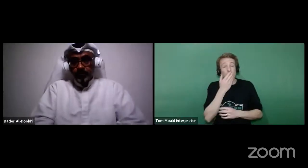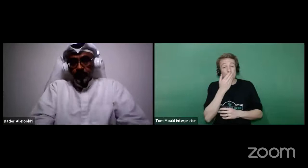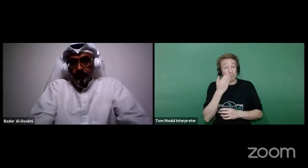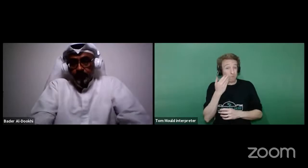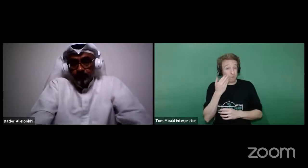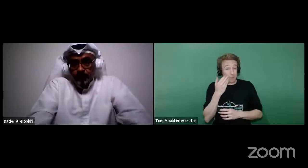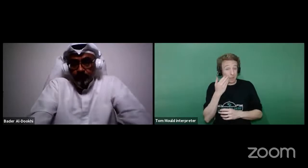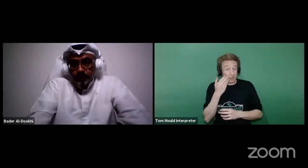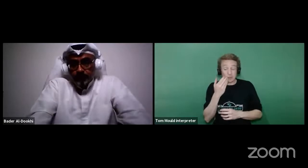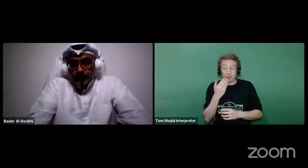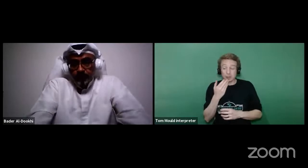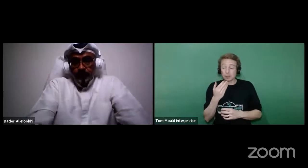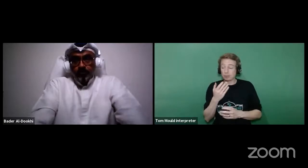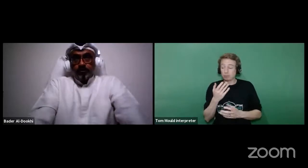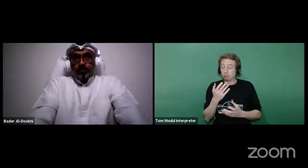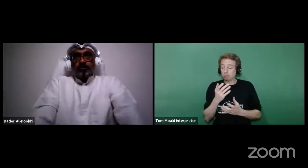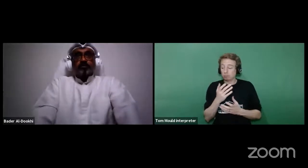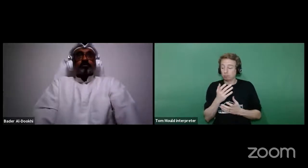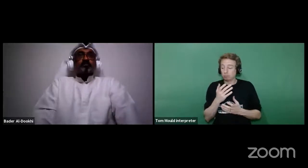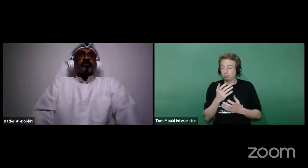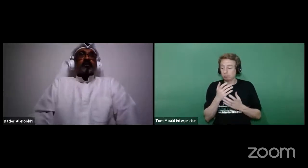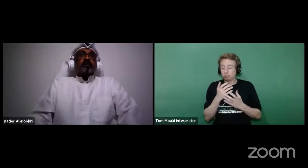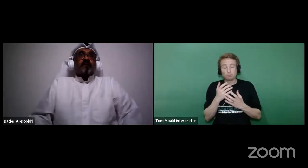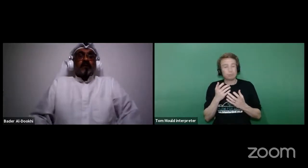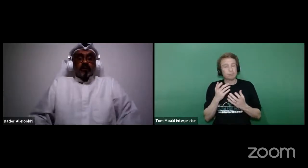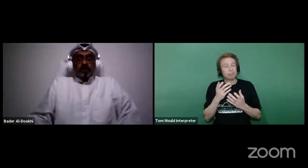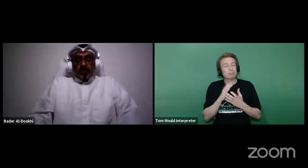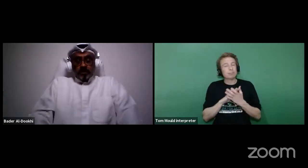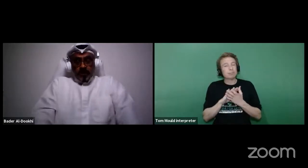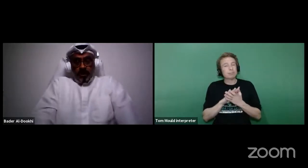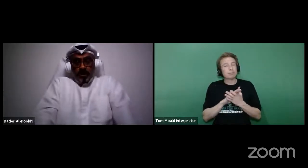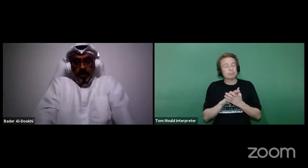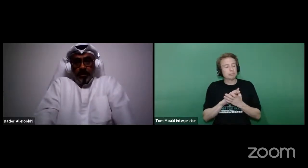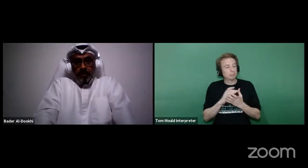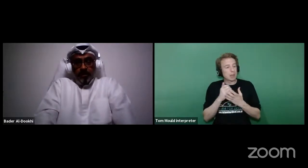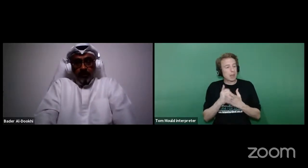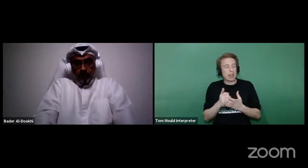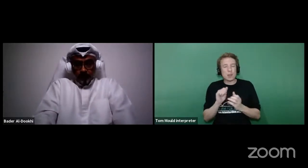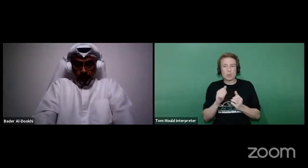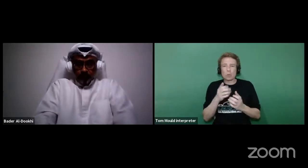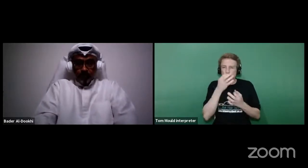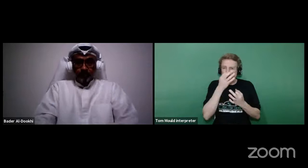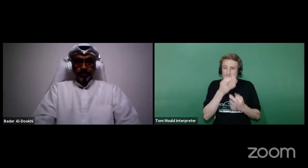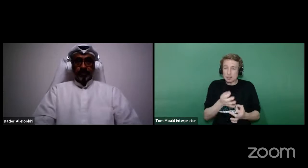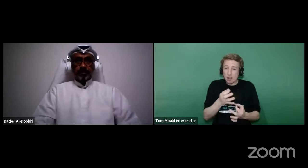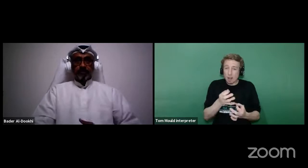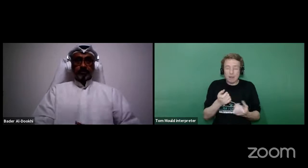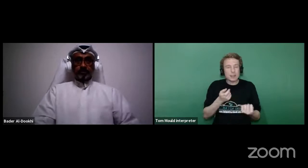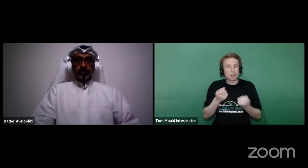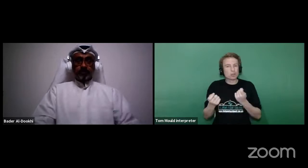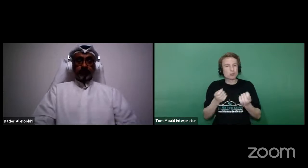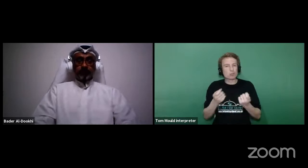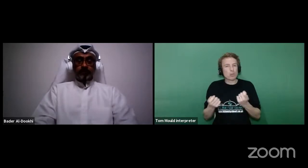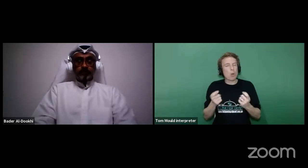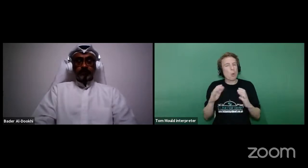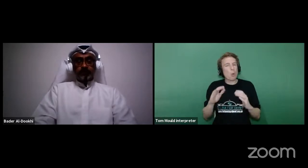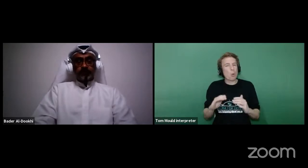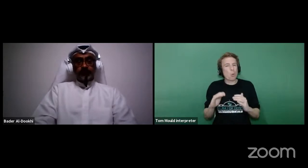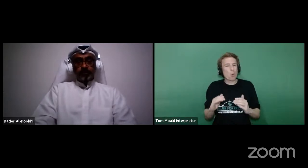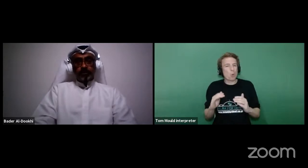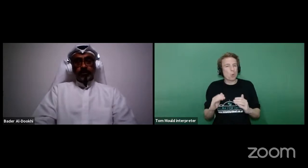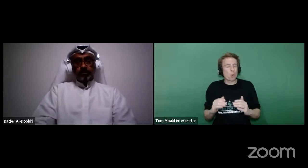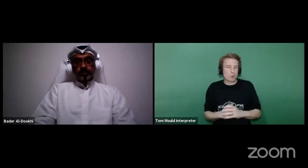it controls and it regulates the desires of the individuals,